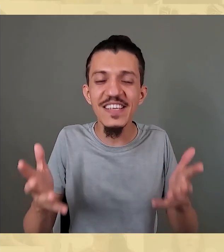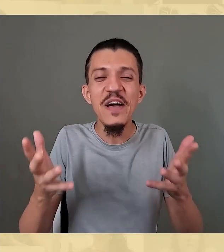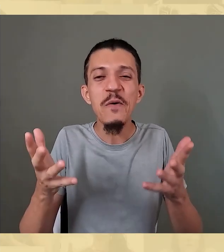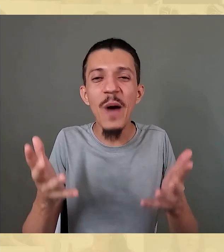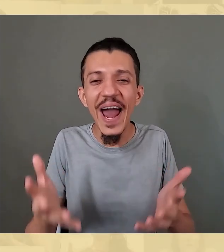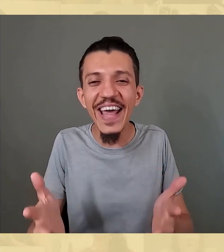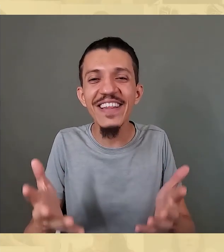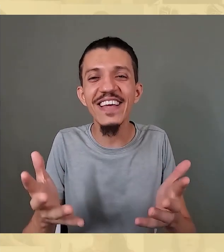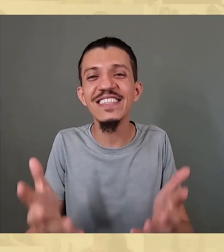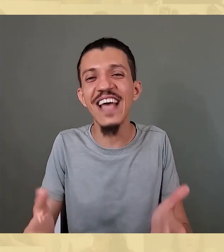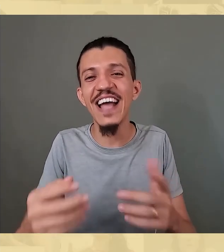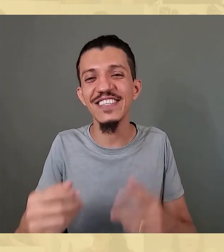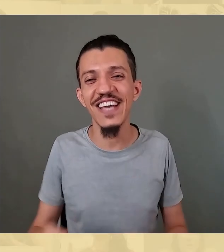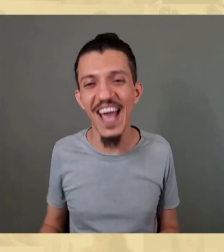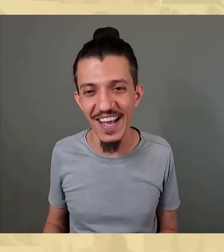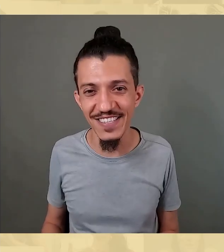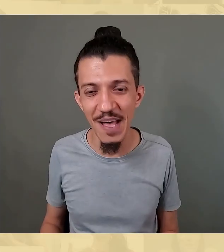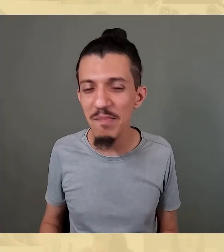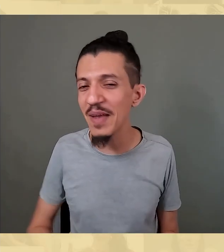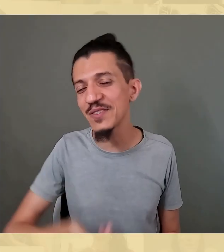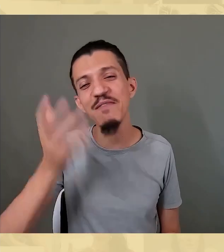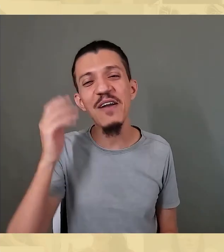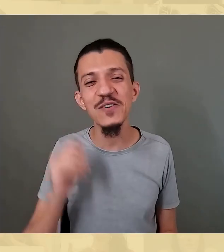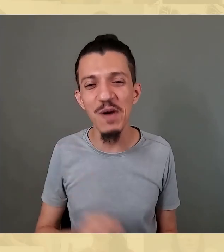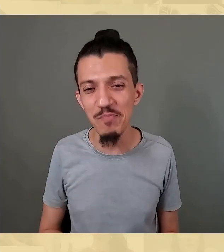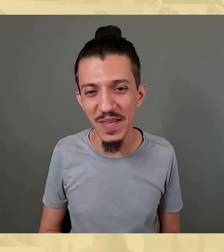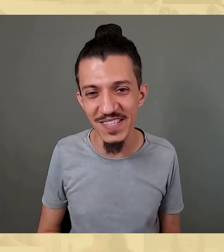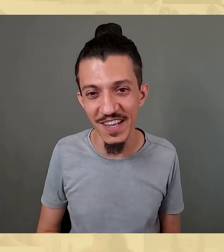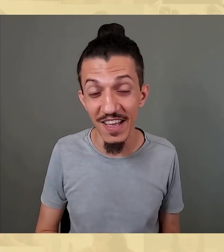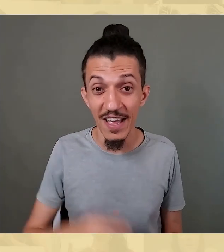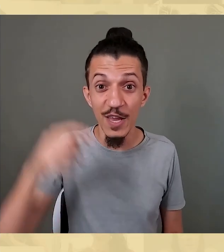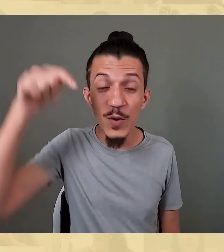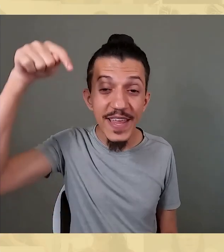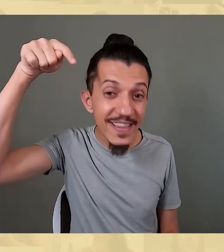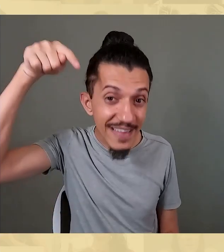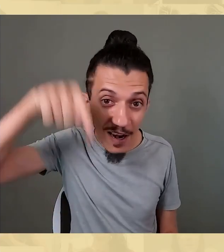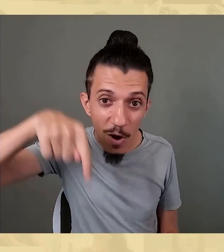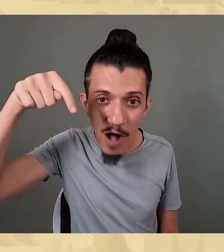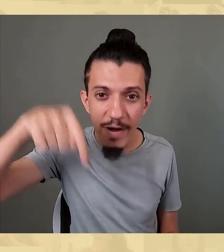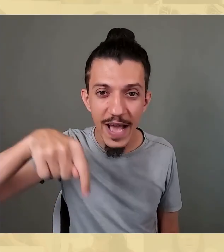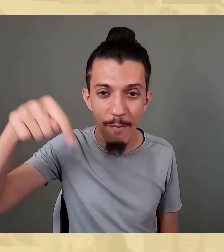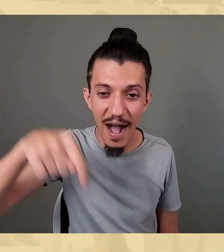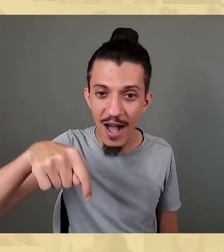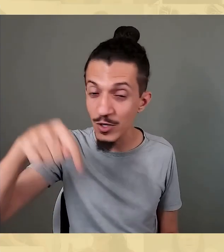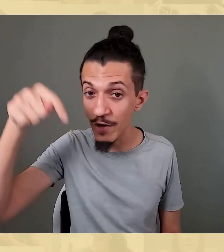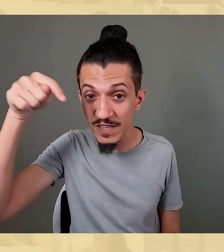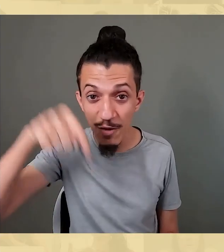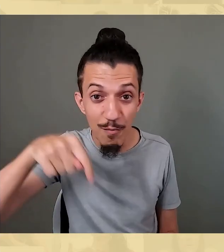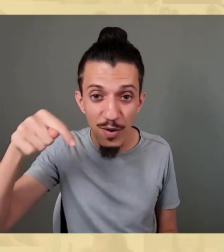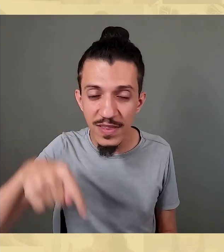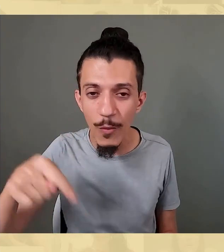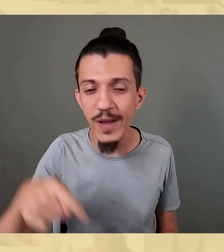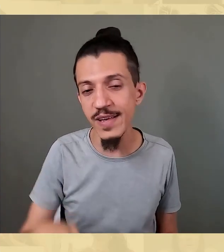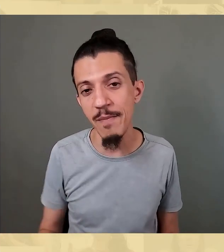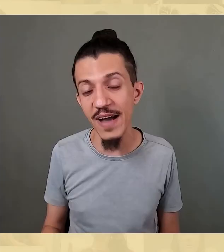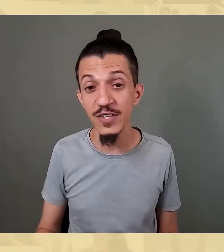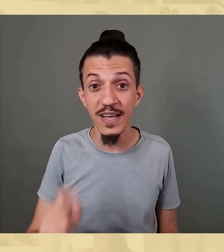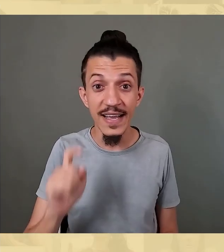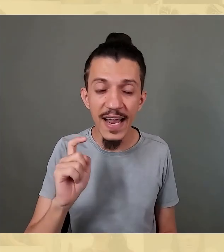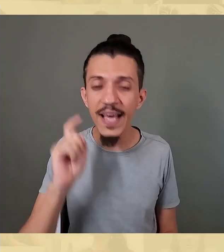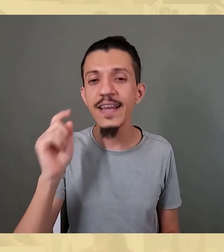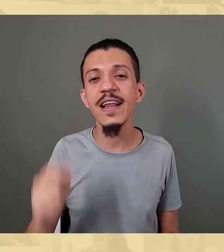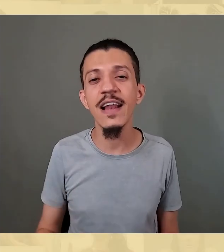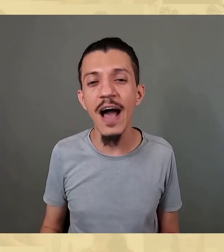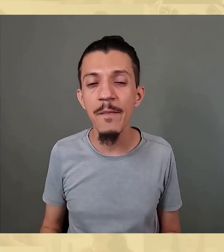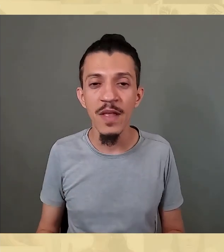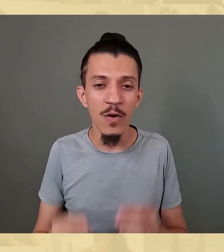apenas R$ 47,00. Esse é o valor de uma pizza. E o link está logo aqui abaixo, talvez tenha um botão aqui abaixo.